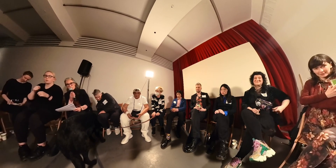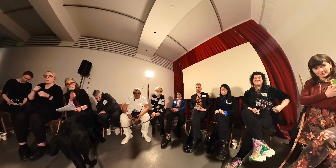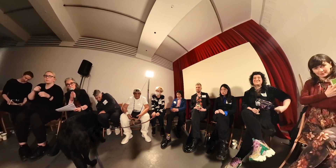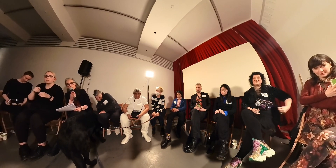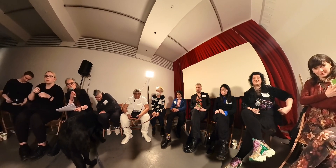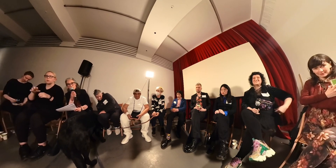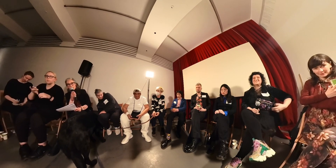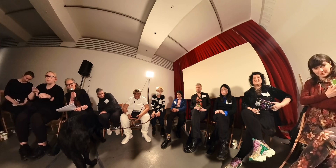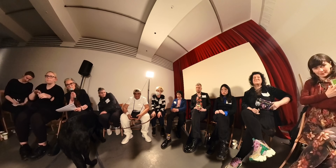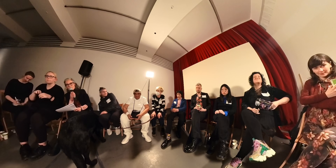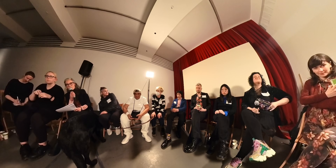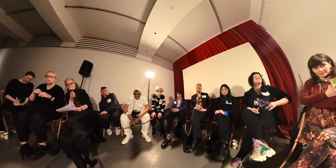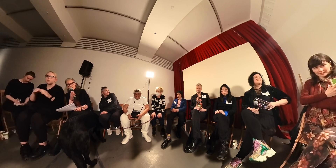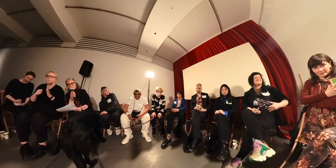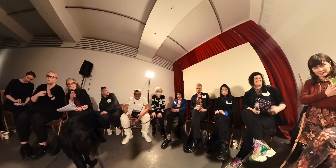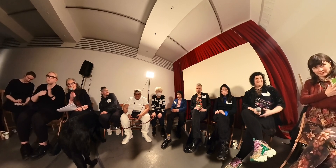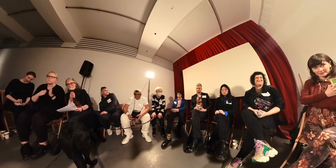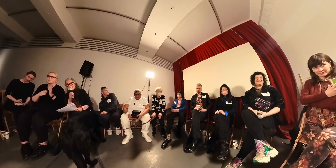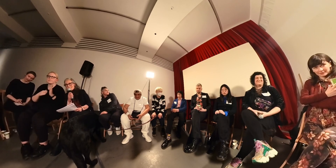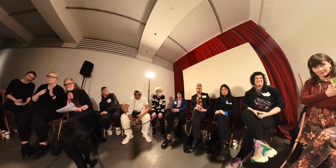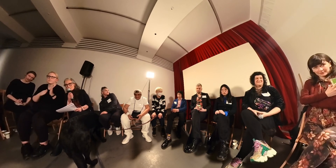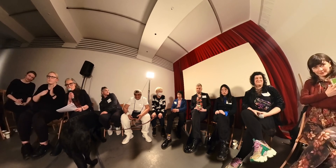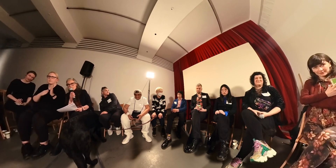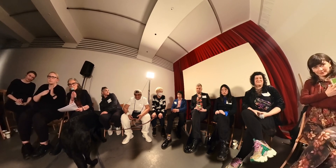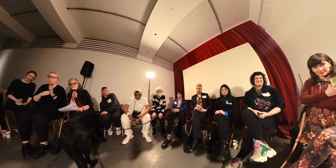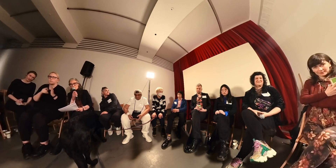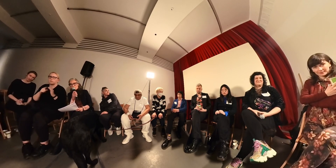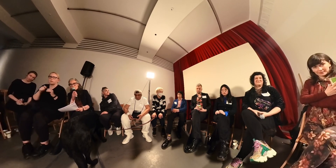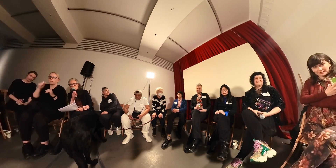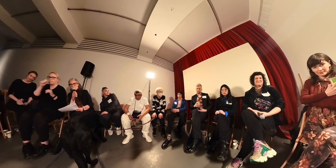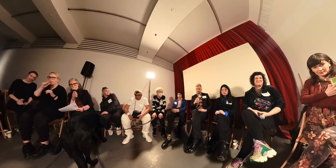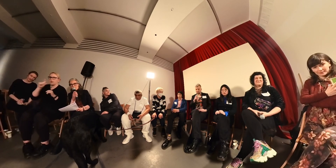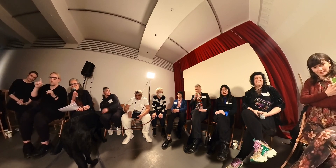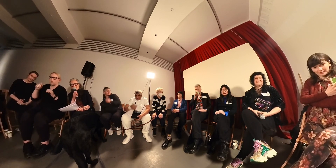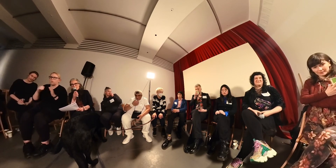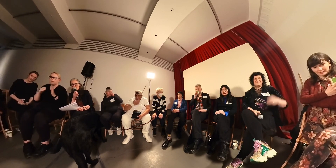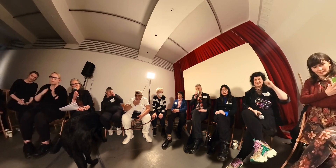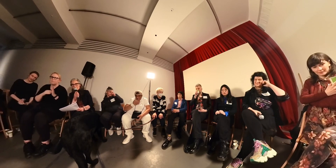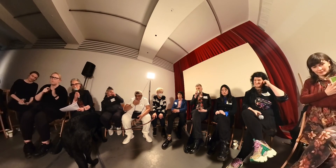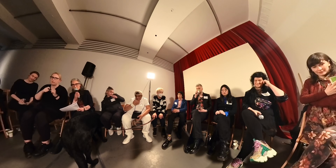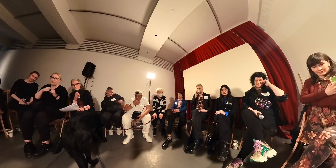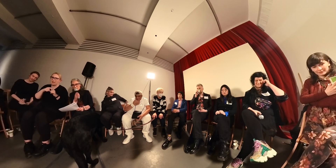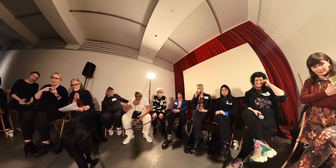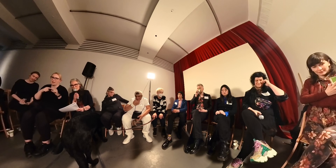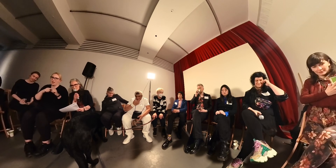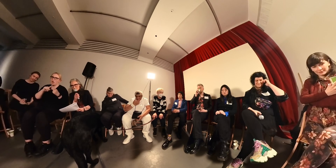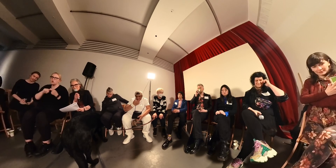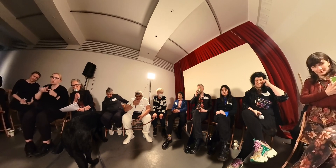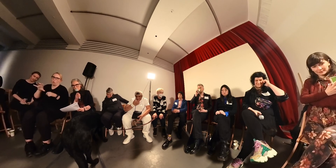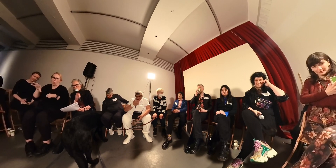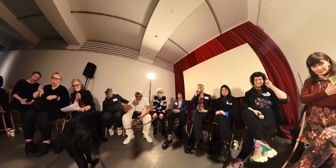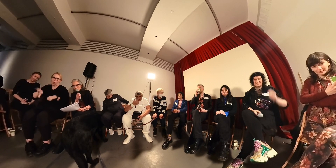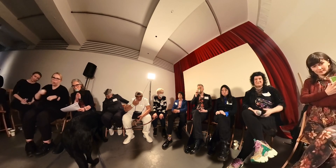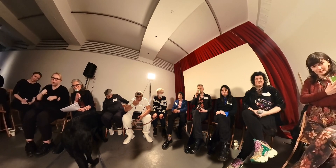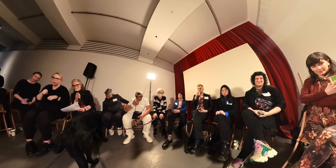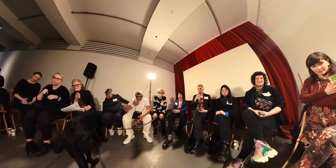ukradený, Mifeš ukraden, což je teda taková subverzivní verze